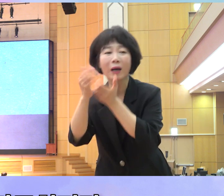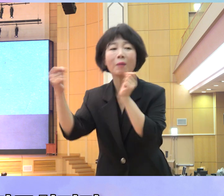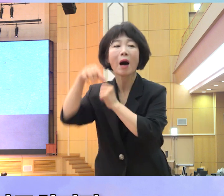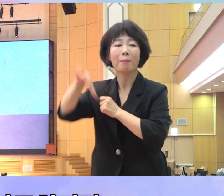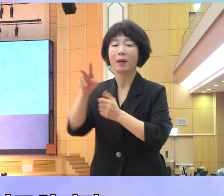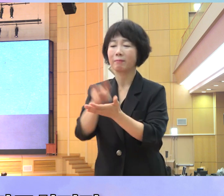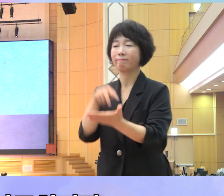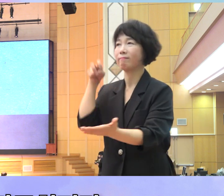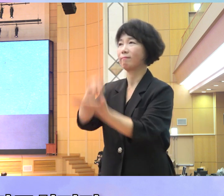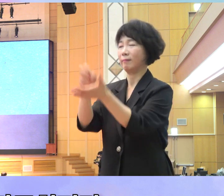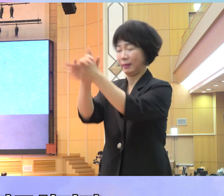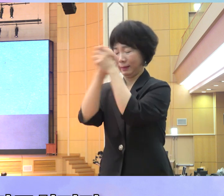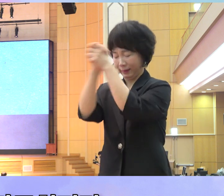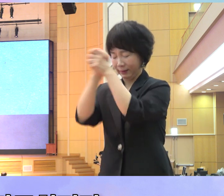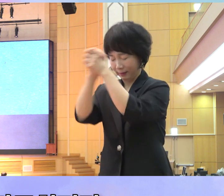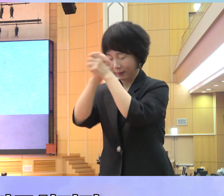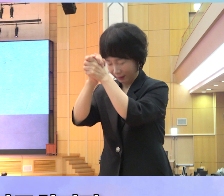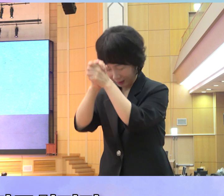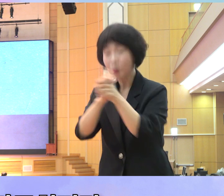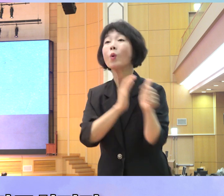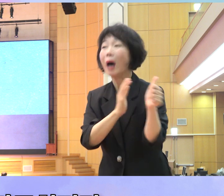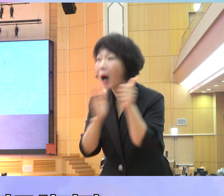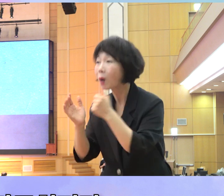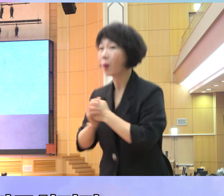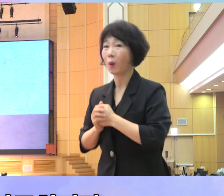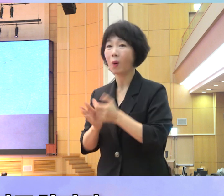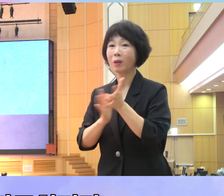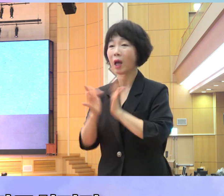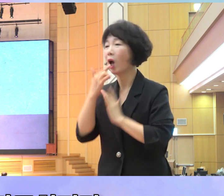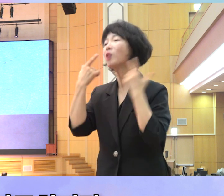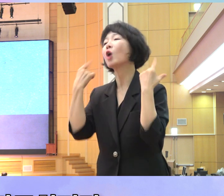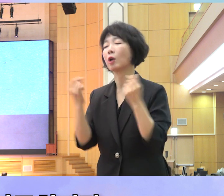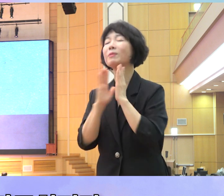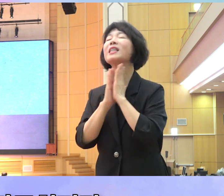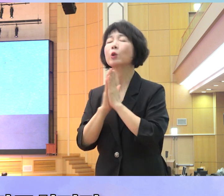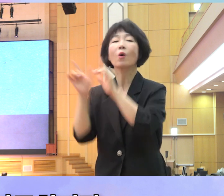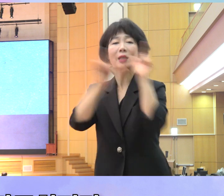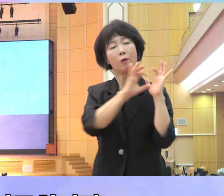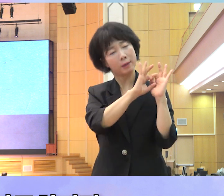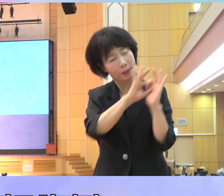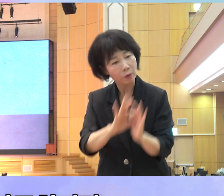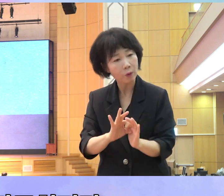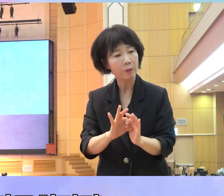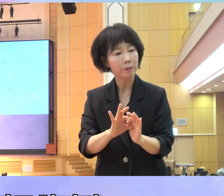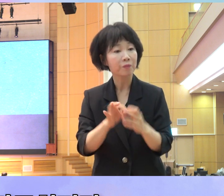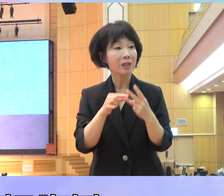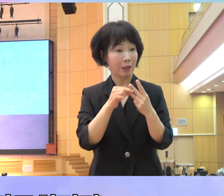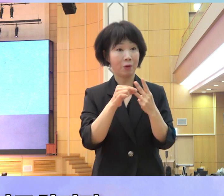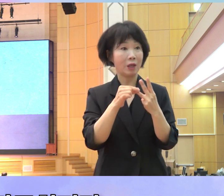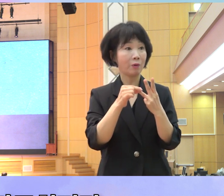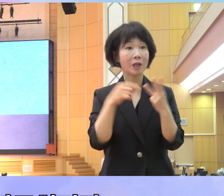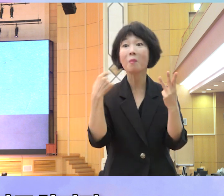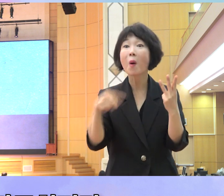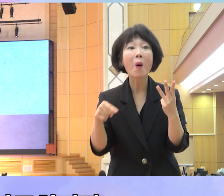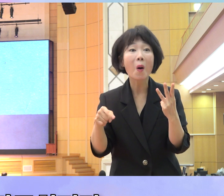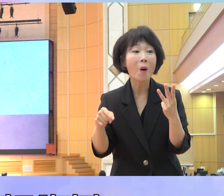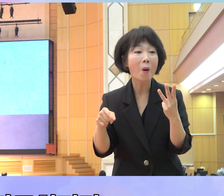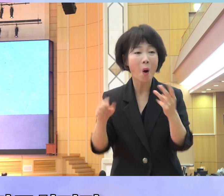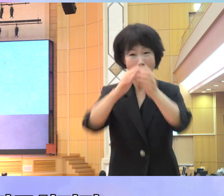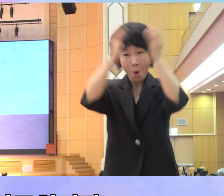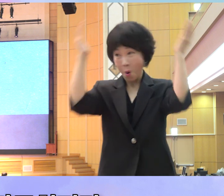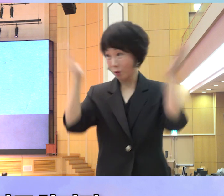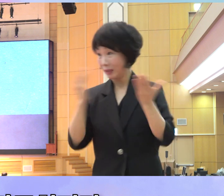나서 바짝 엎드리면서 예수님처럼 그런 기도하는 사람. 그리고 마지막으로는 무슨